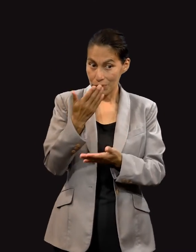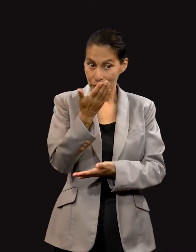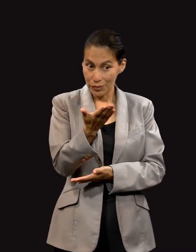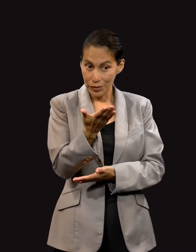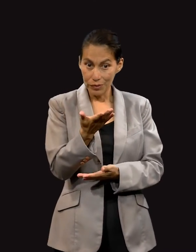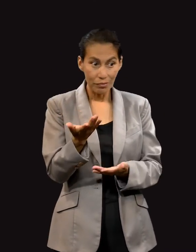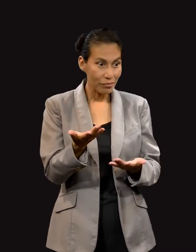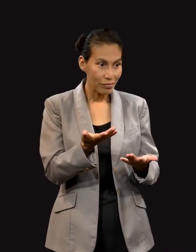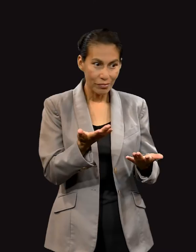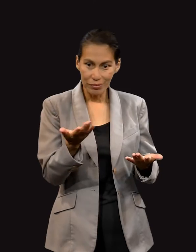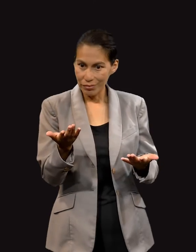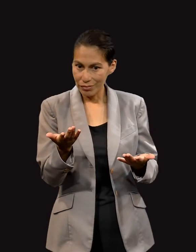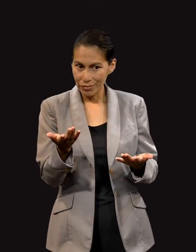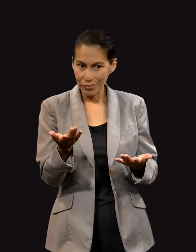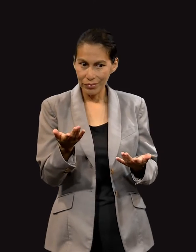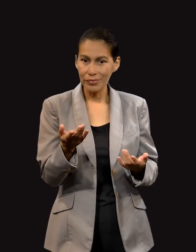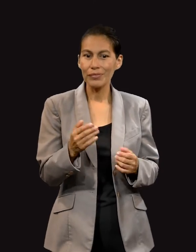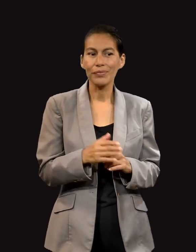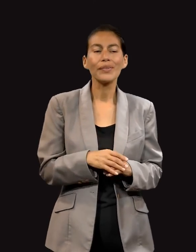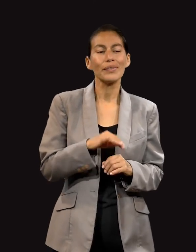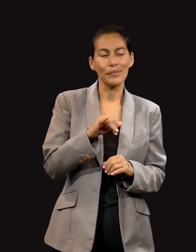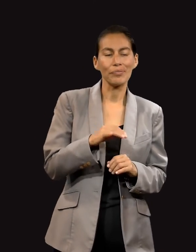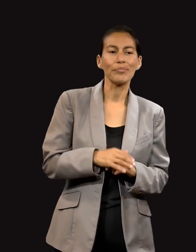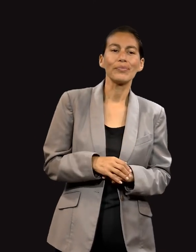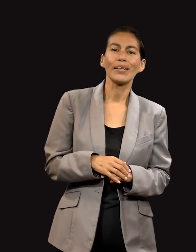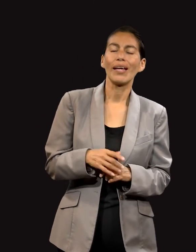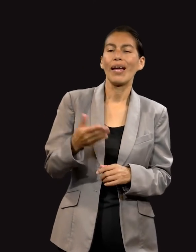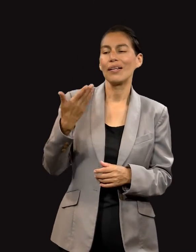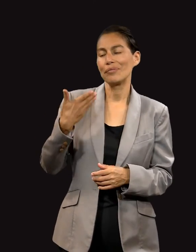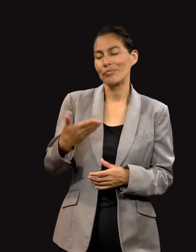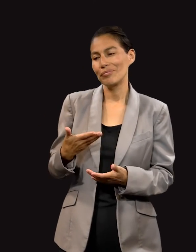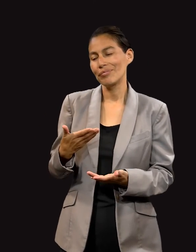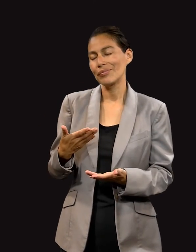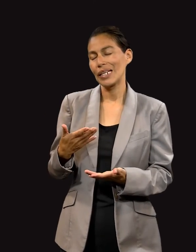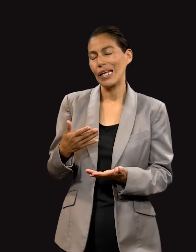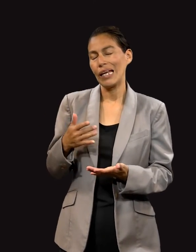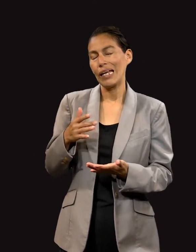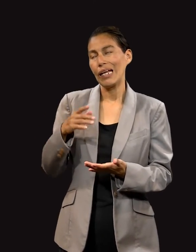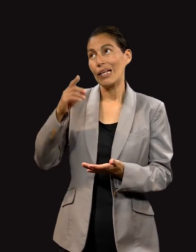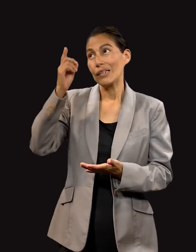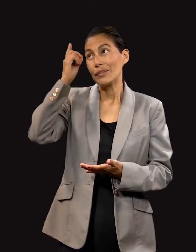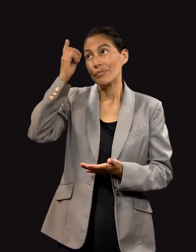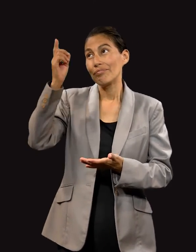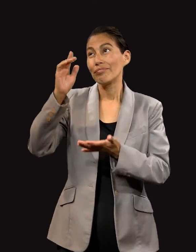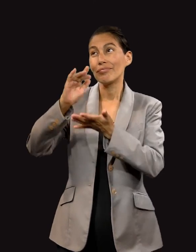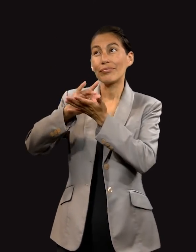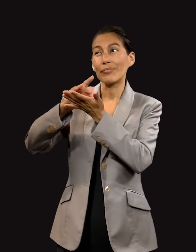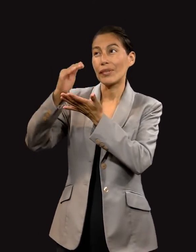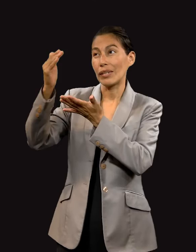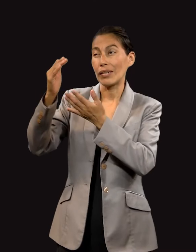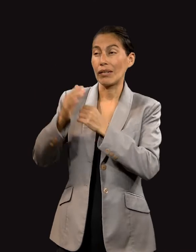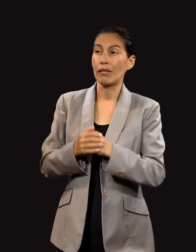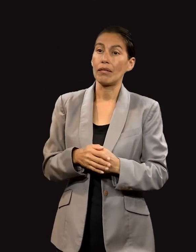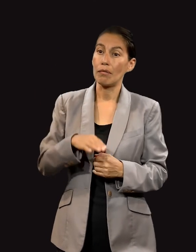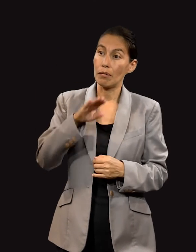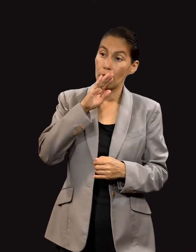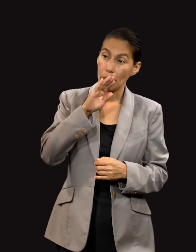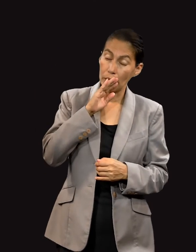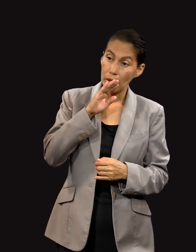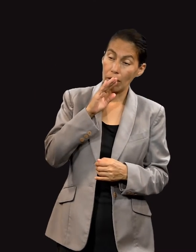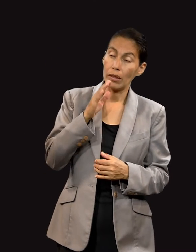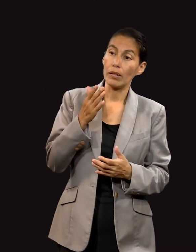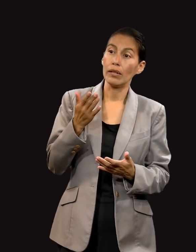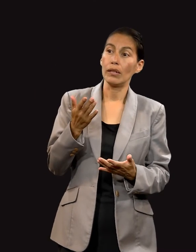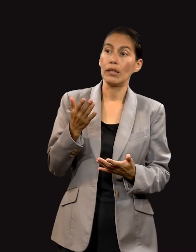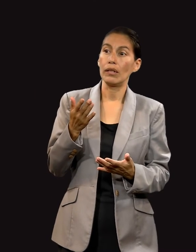algunos agradecimientos y algunas peticiones. Sí, pues yo agradezco mucho a Dios porque mi